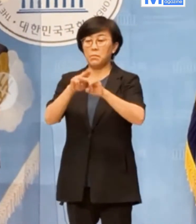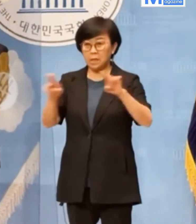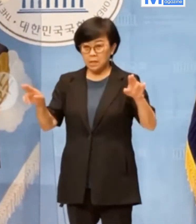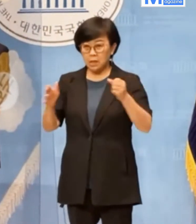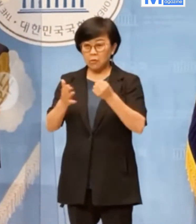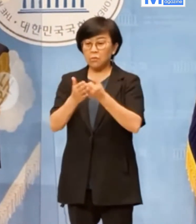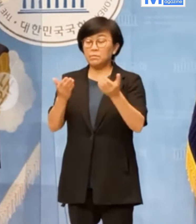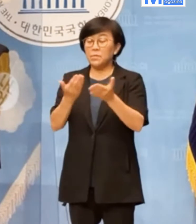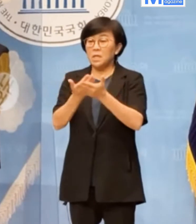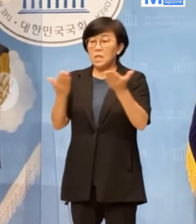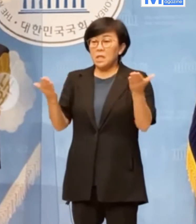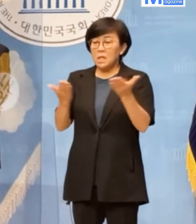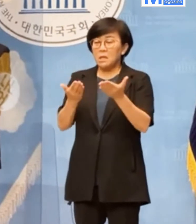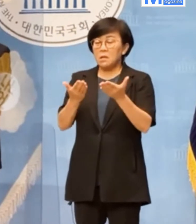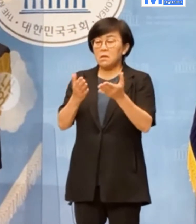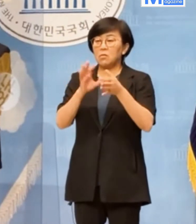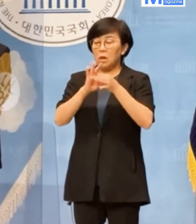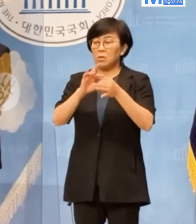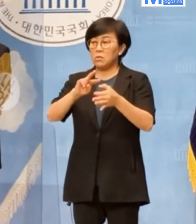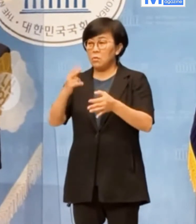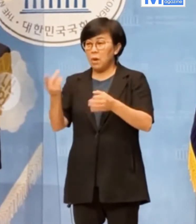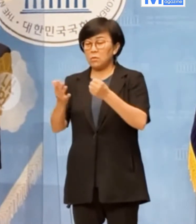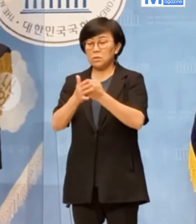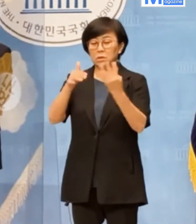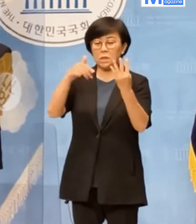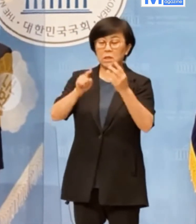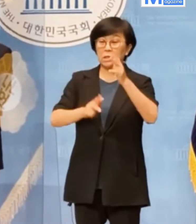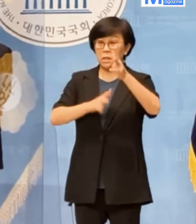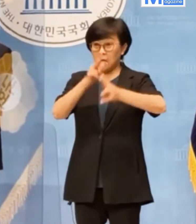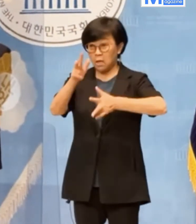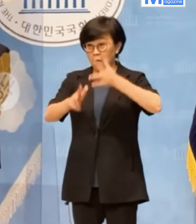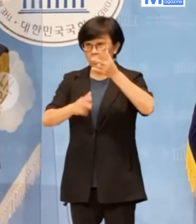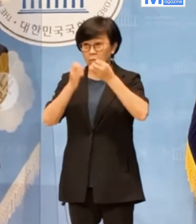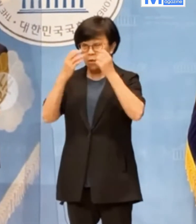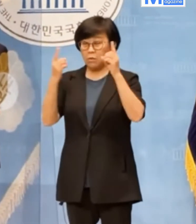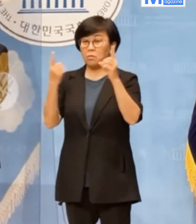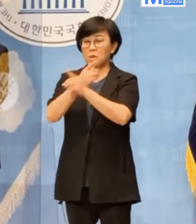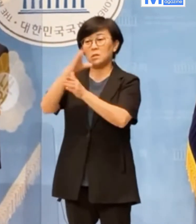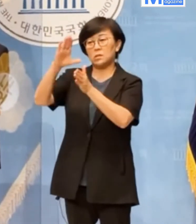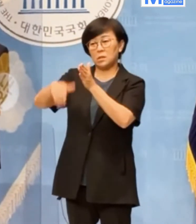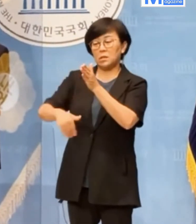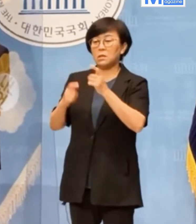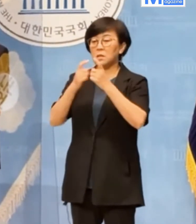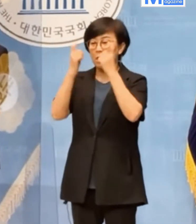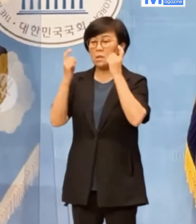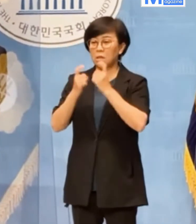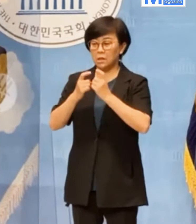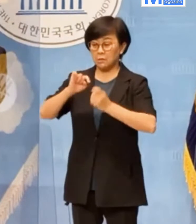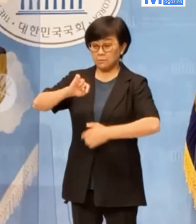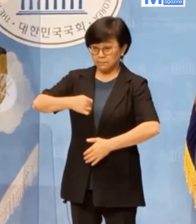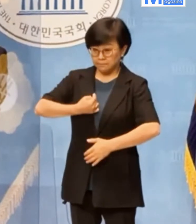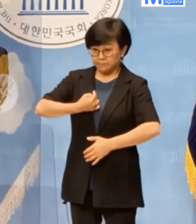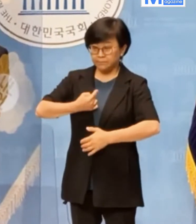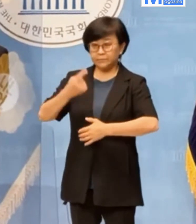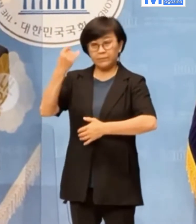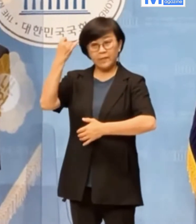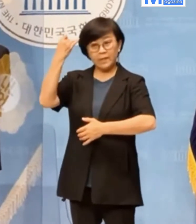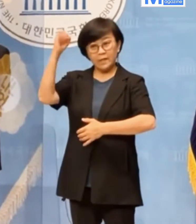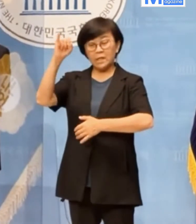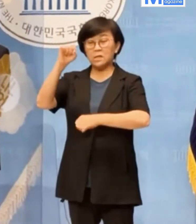직무급제로 전환하겠습니다. 4차 산업혁명 사회에서 필요한 개인의 자발성과